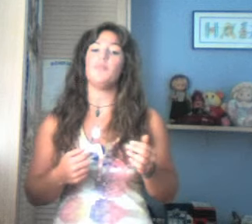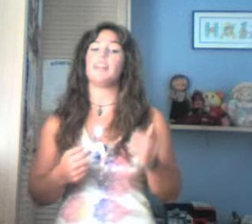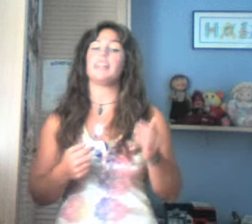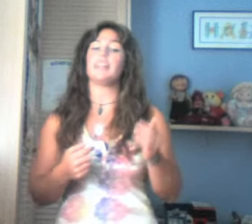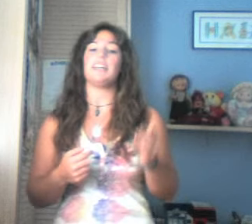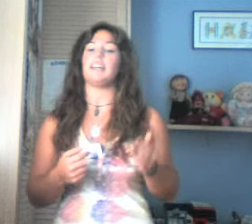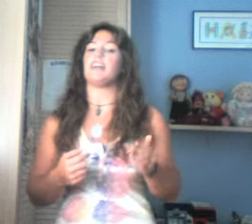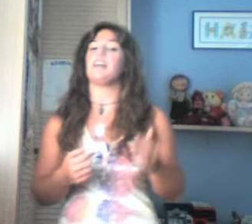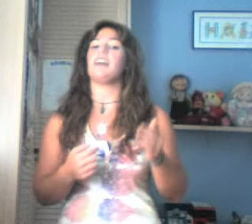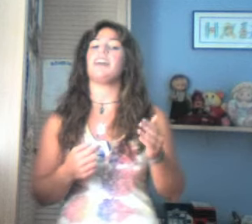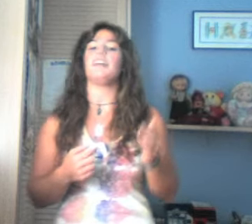Enamorarte de él.